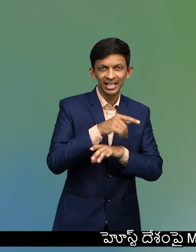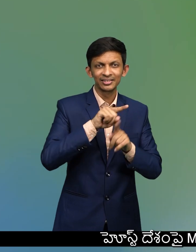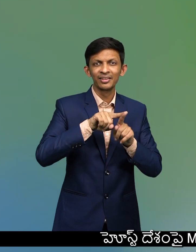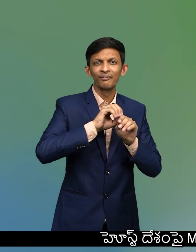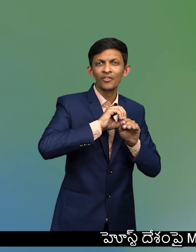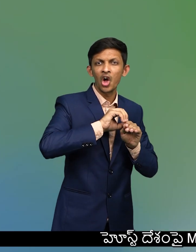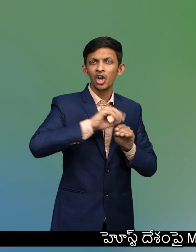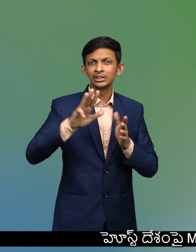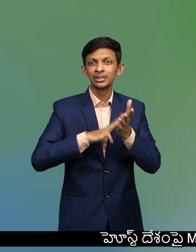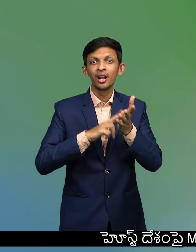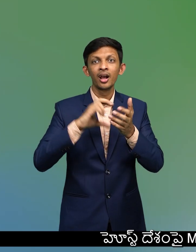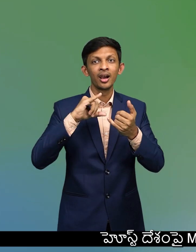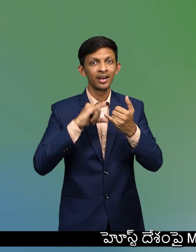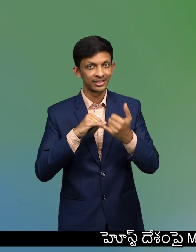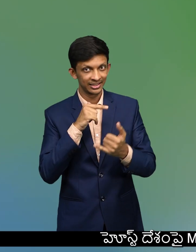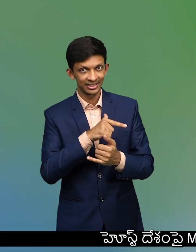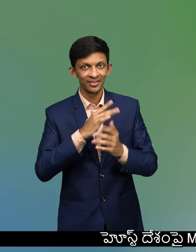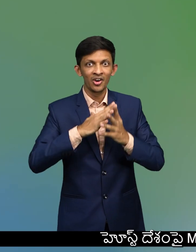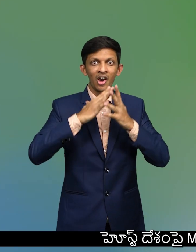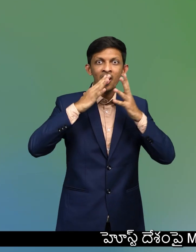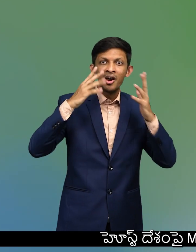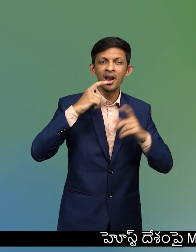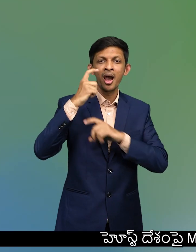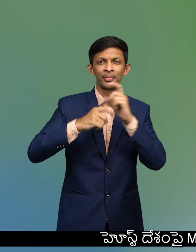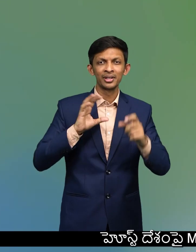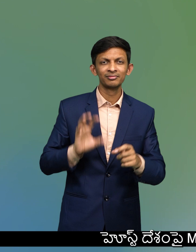దేశంపై ఎంఎన్సీల హానికరమైన ప్రభావాలు.